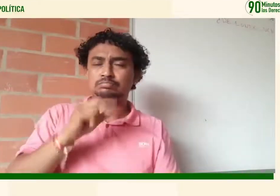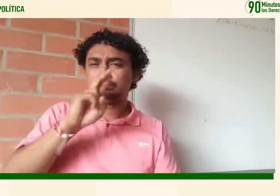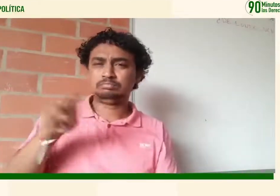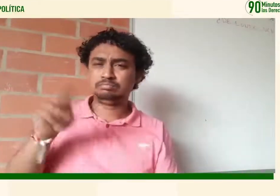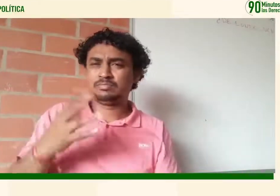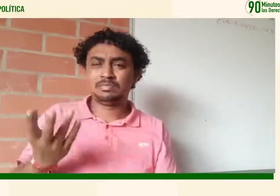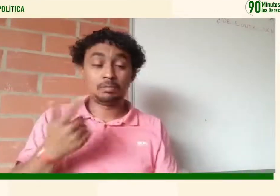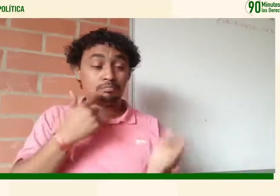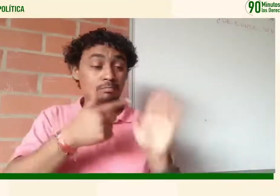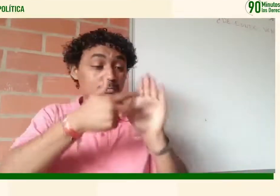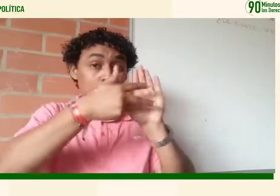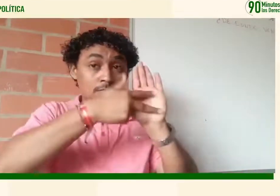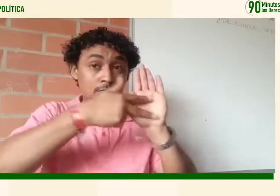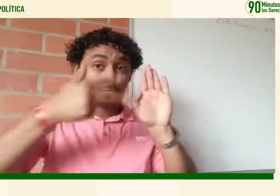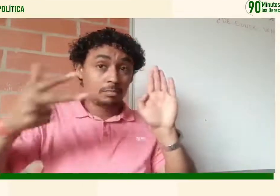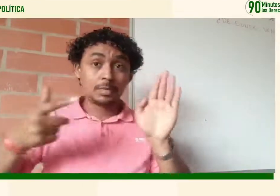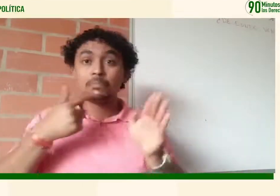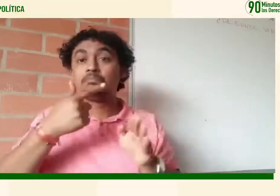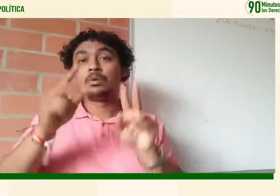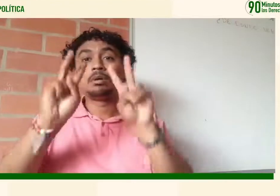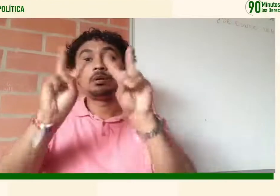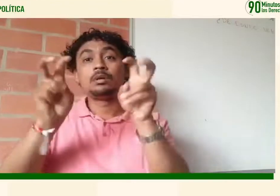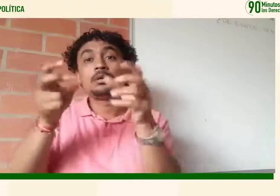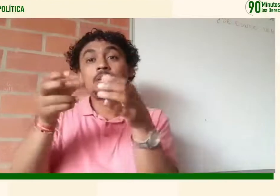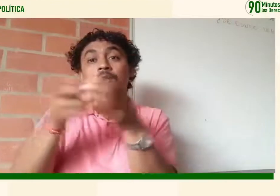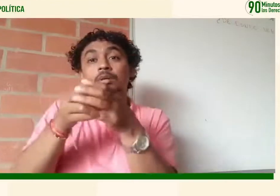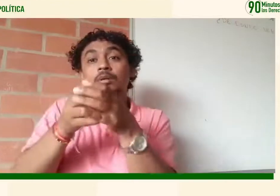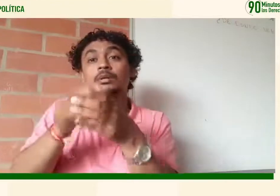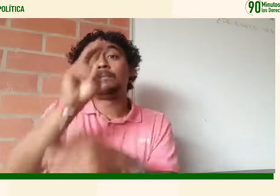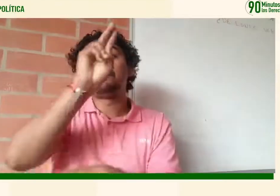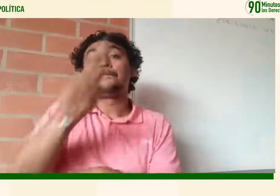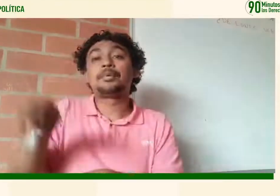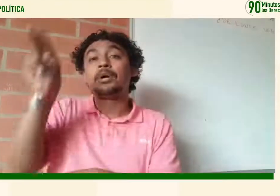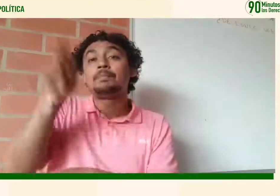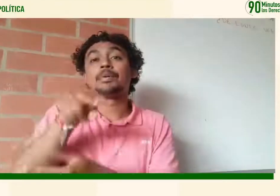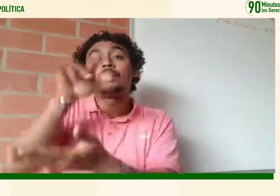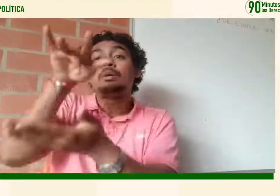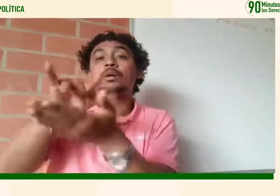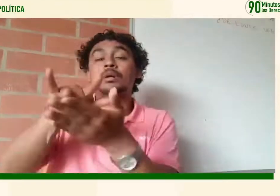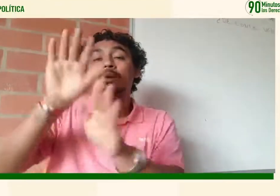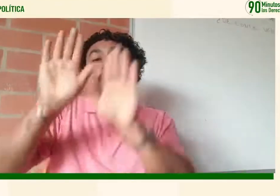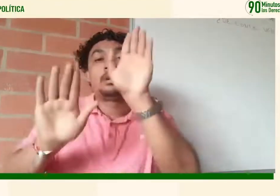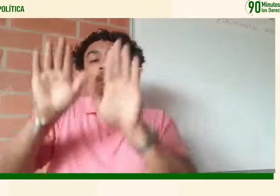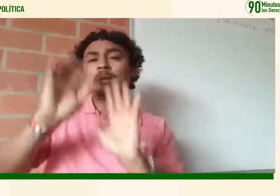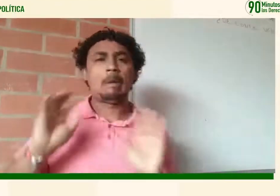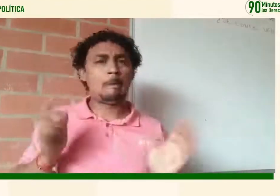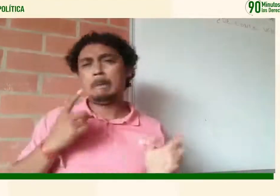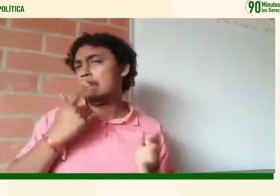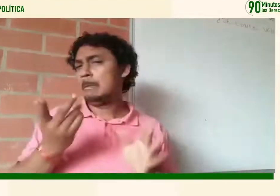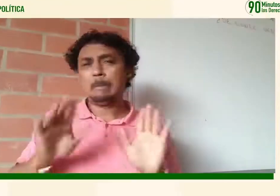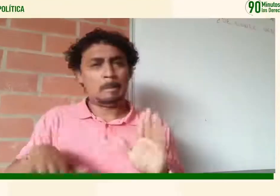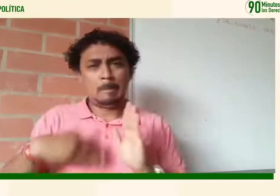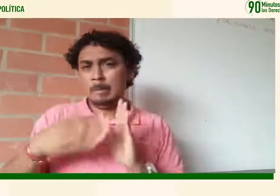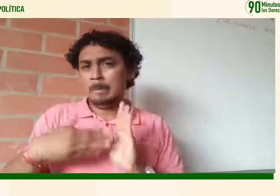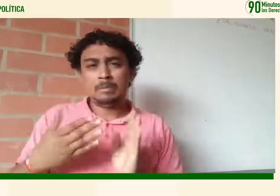existe una prohibición porque la constitución política no habla de ninguna prohibición para las